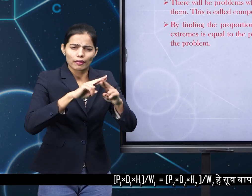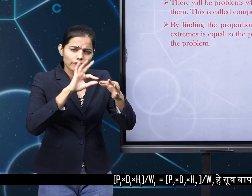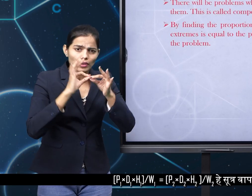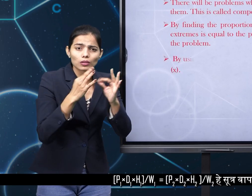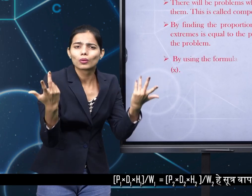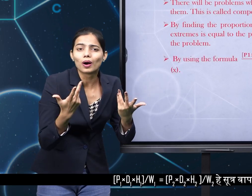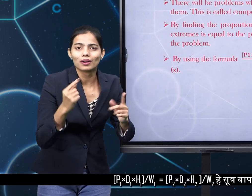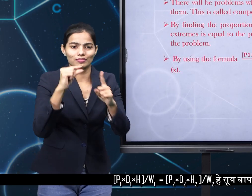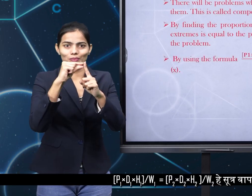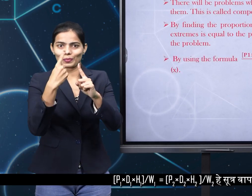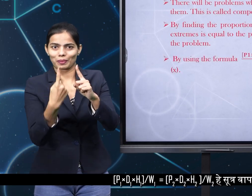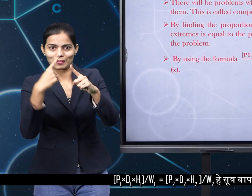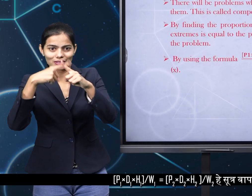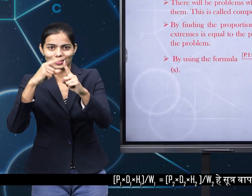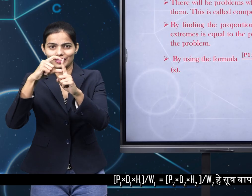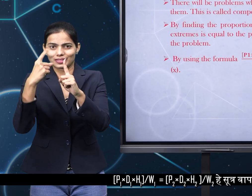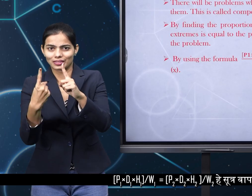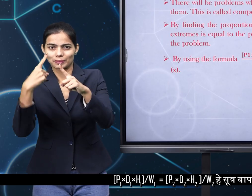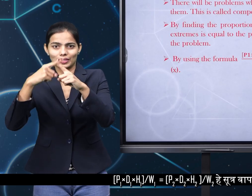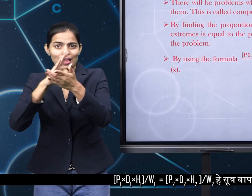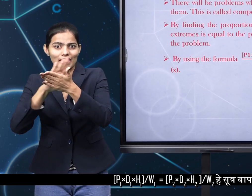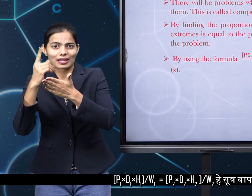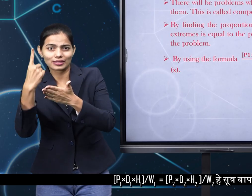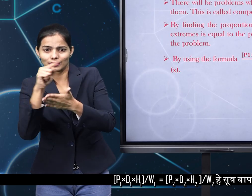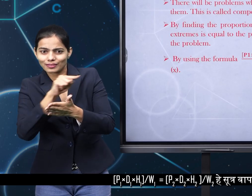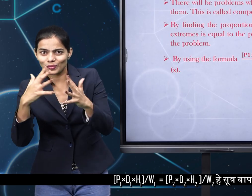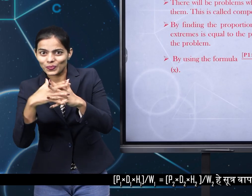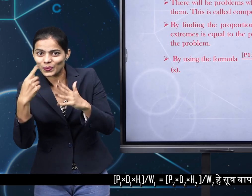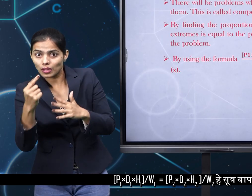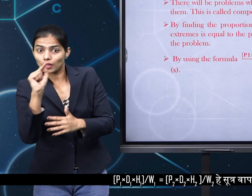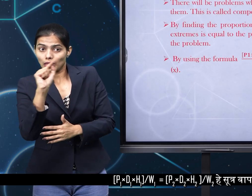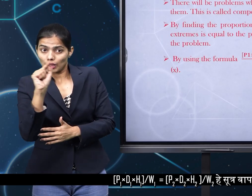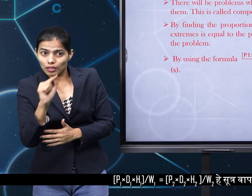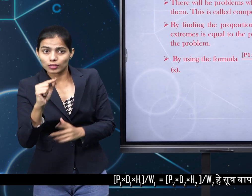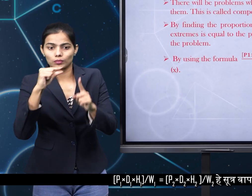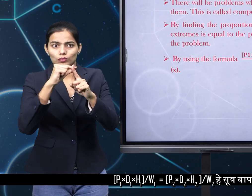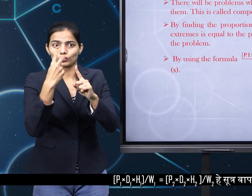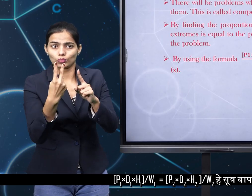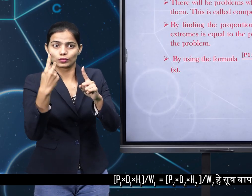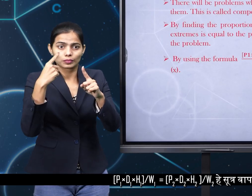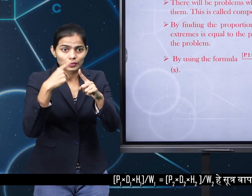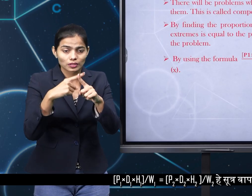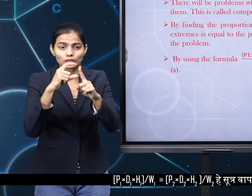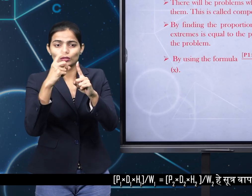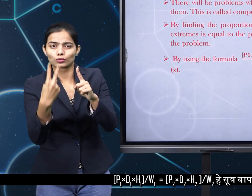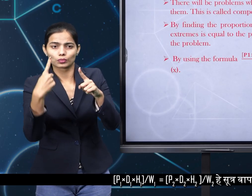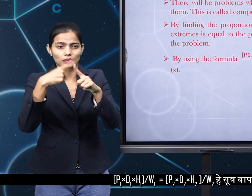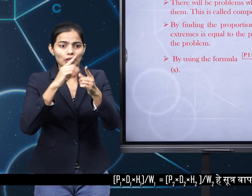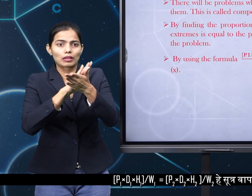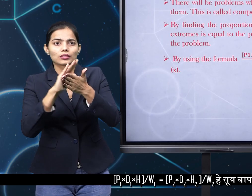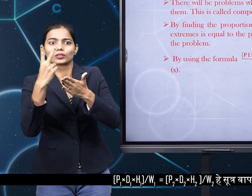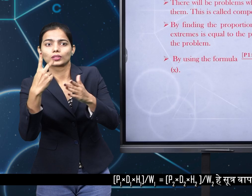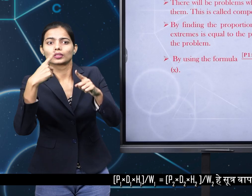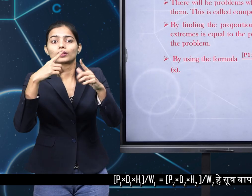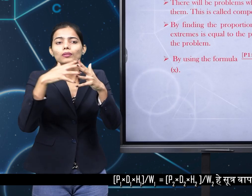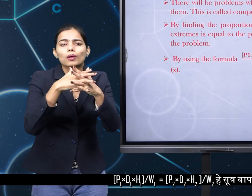P1 गुणिले D1 गुणिले H1 भागिले W1 बरोबर P2 गुणिले D2 गुणिले H2 भागिले W2 हे